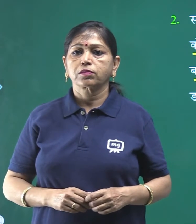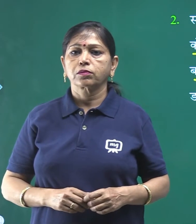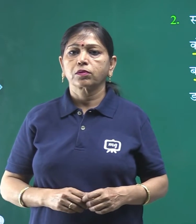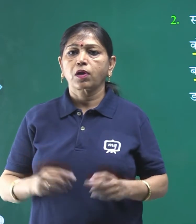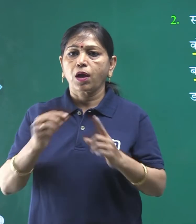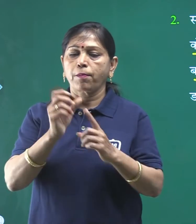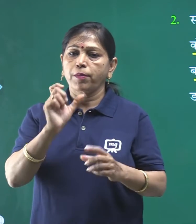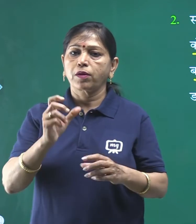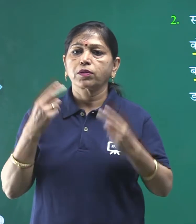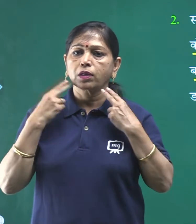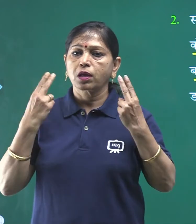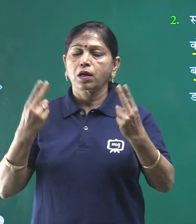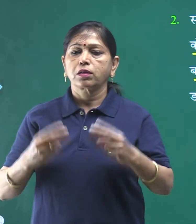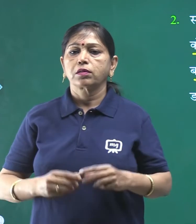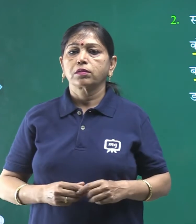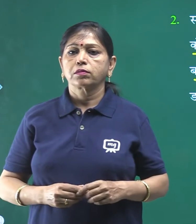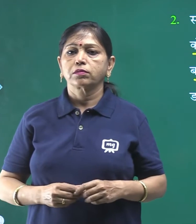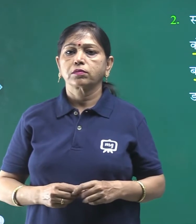परावर्तन के कारण